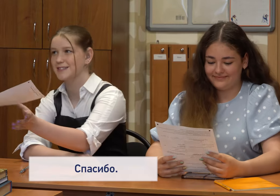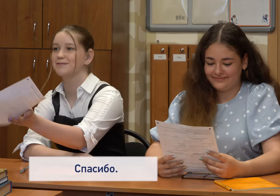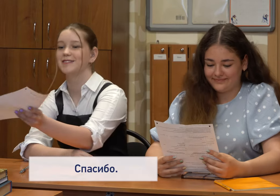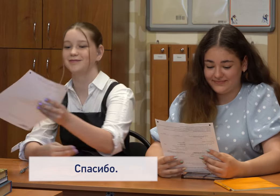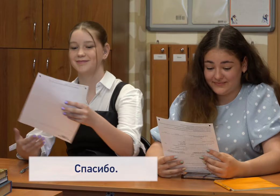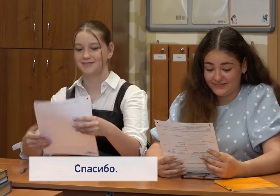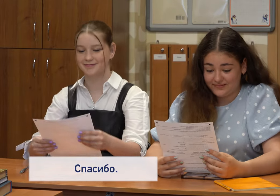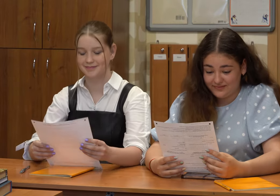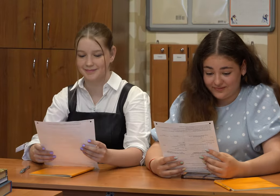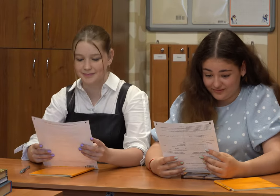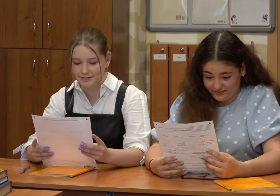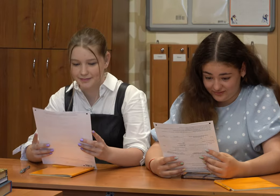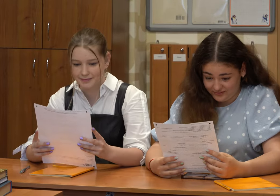Спасибо.